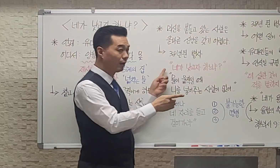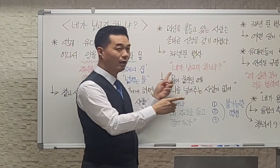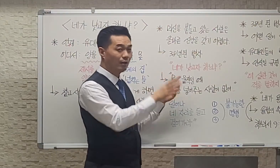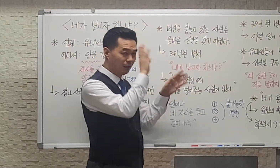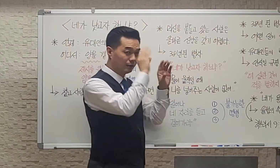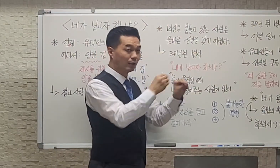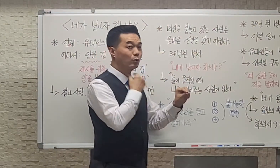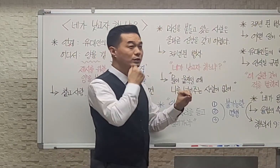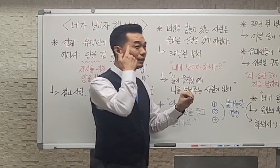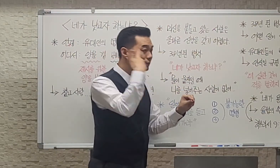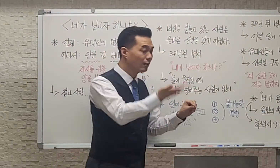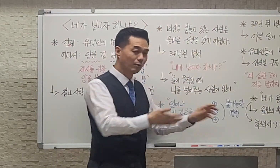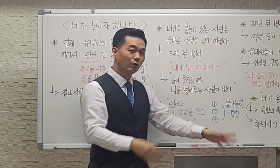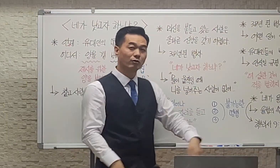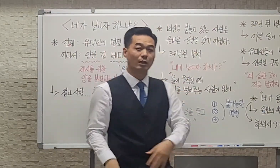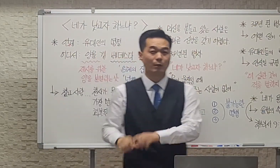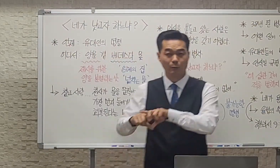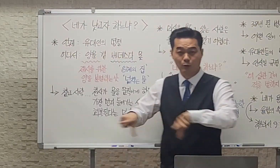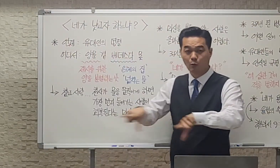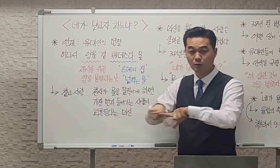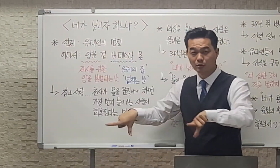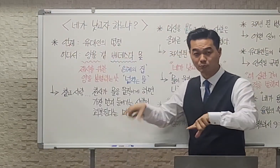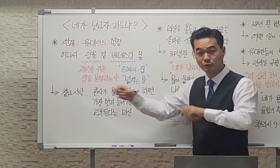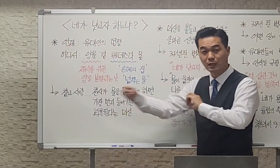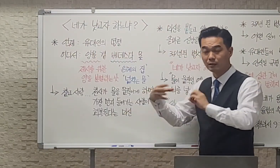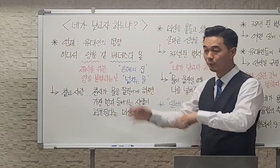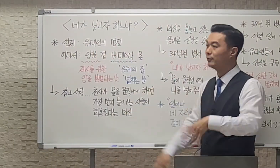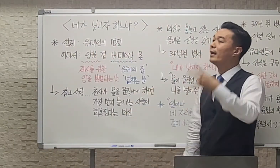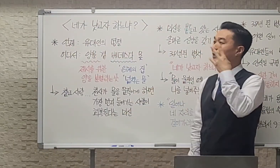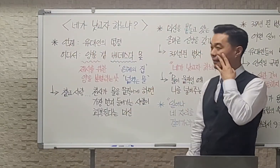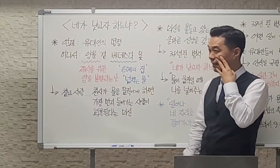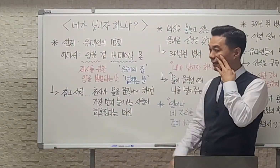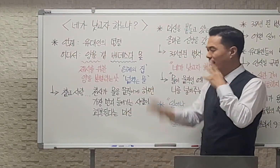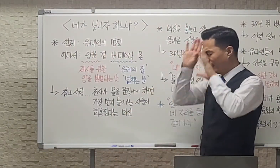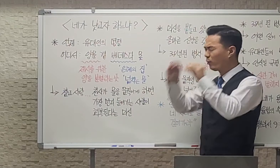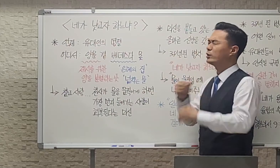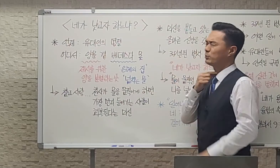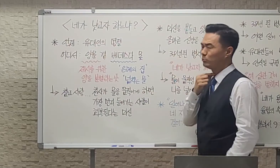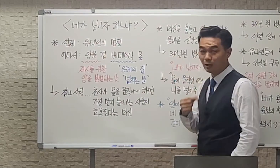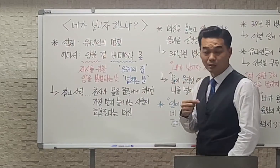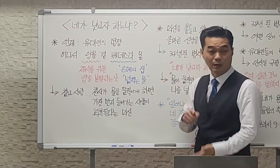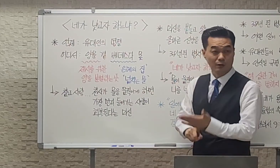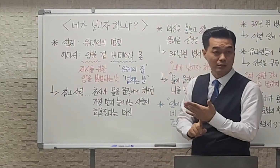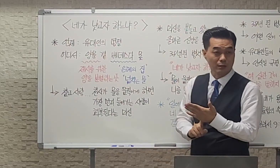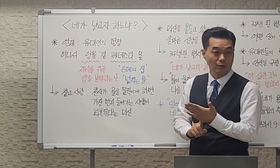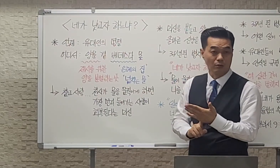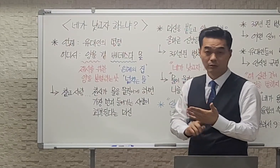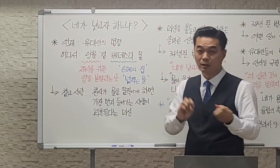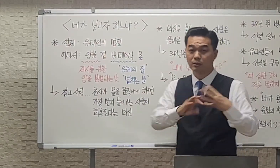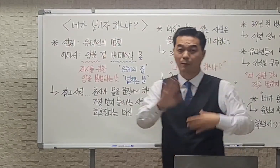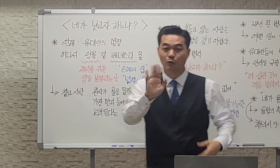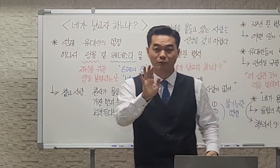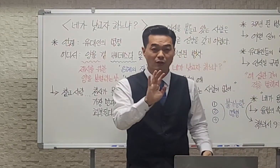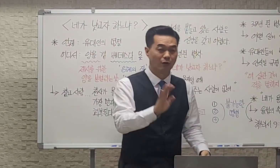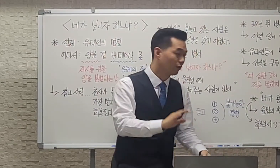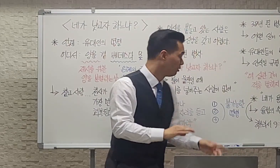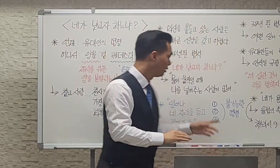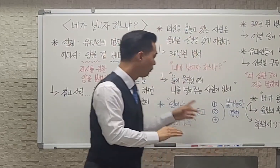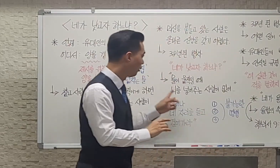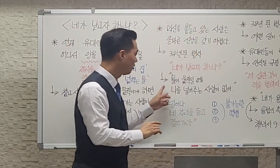내가 낫고자 하느냐? 그럼 여기서 대답이 보통은 문장 같으면 낫고 싶습니다. 이게 나와야 되잖아요. 근데 그 답은 없어. 그다음에 뭐라고